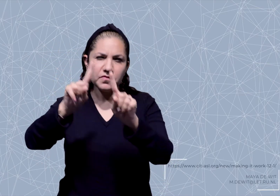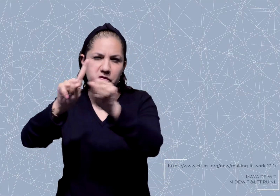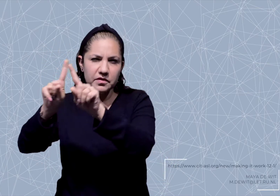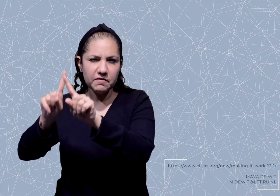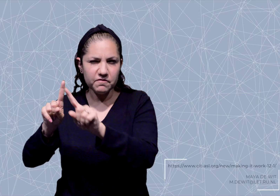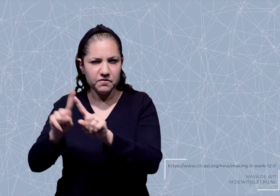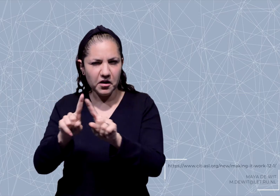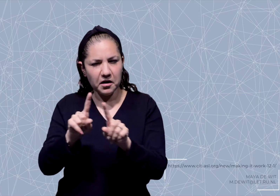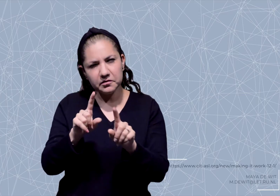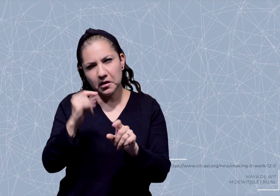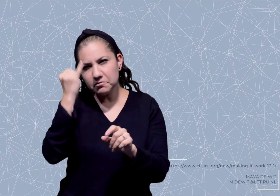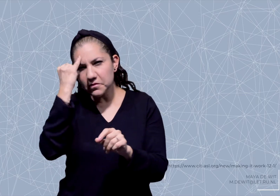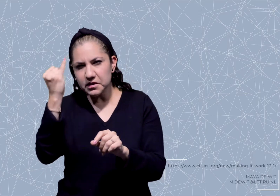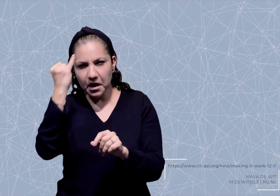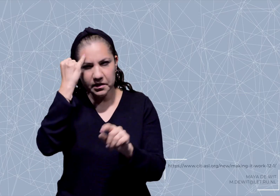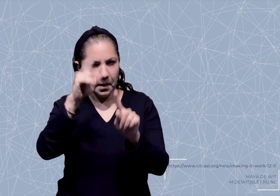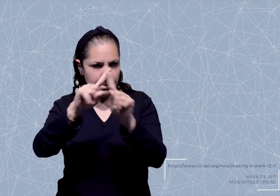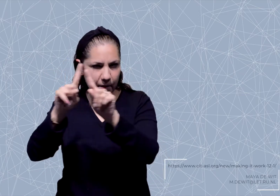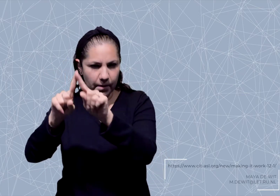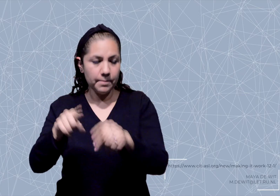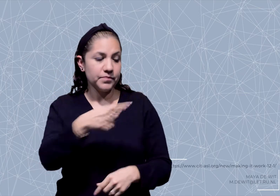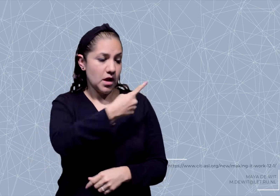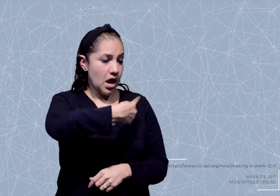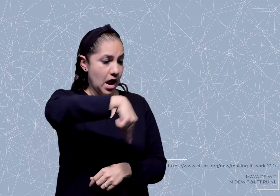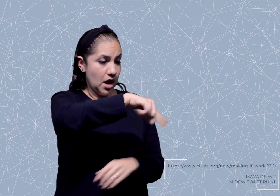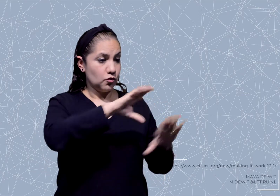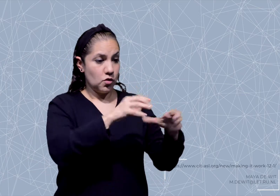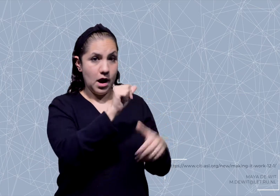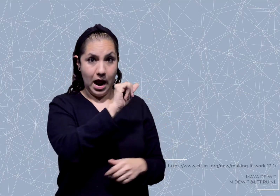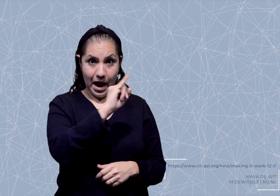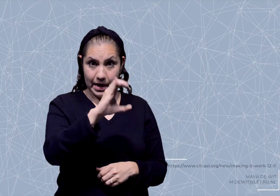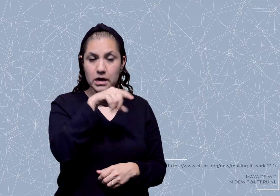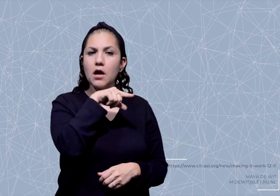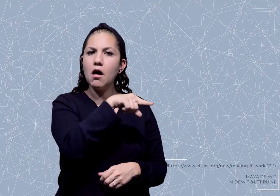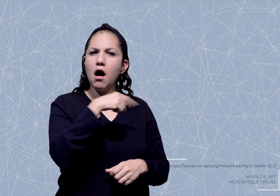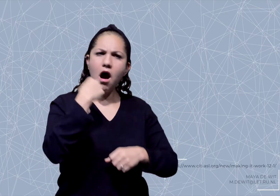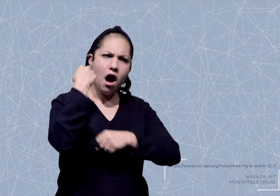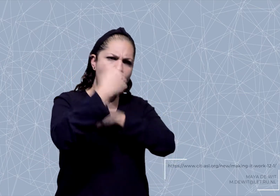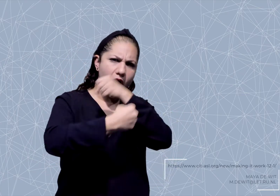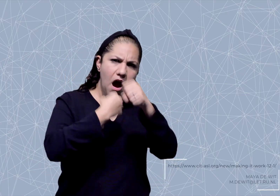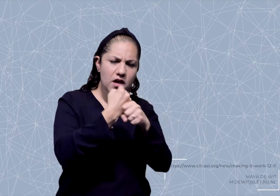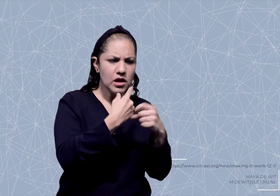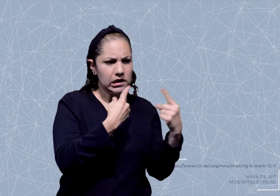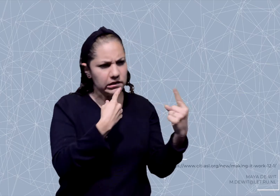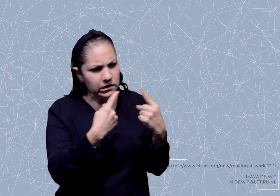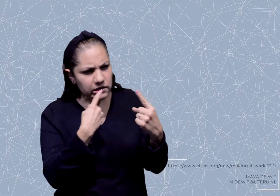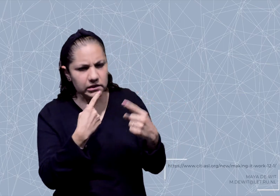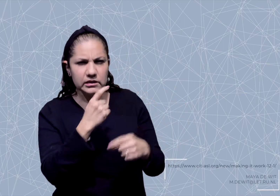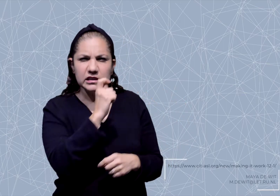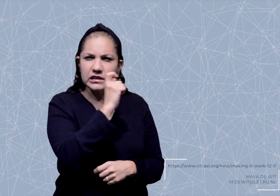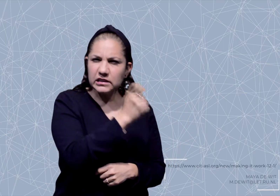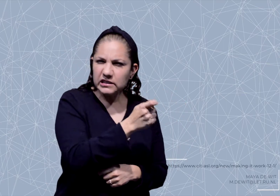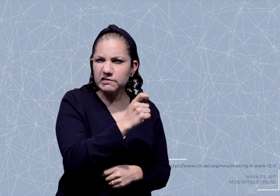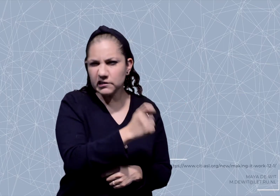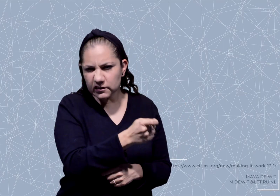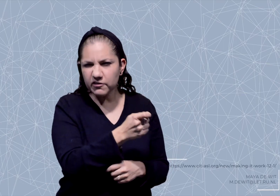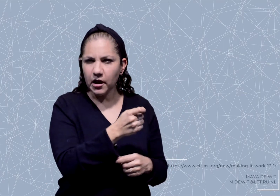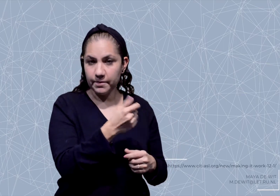diferentes definiciones que varían de una a otra. La IC ha debatido sobre este tema por